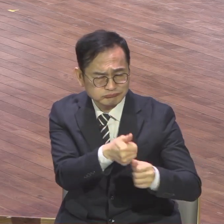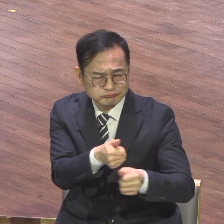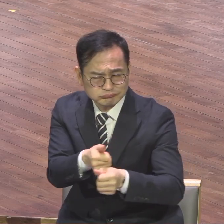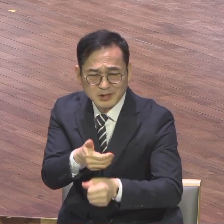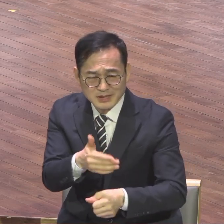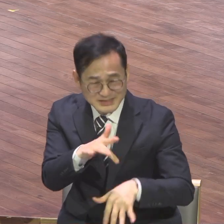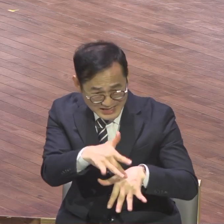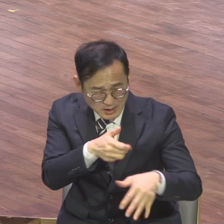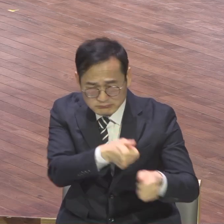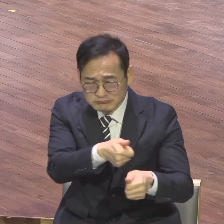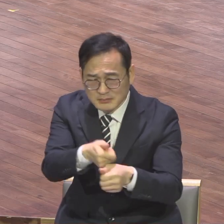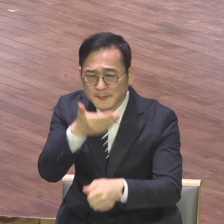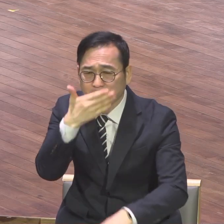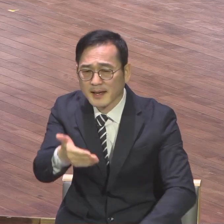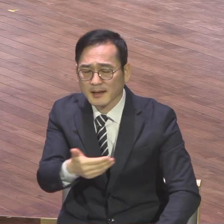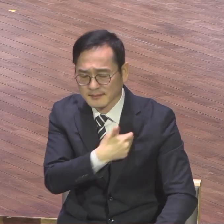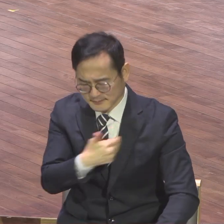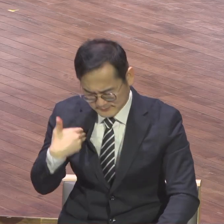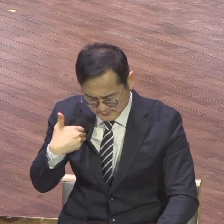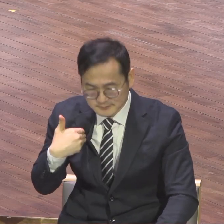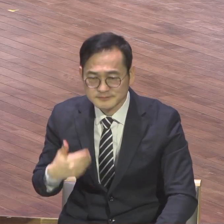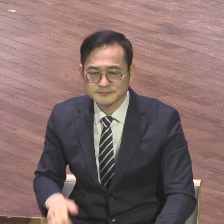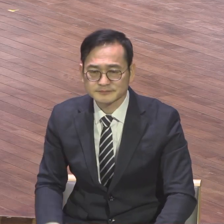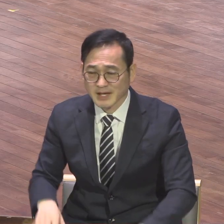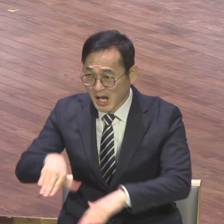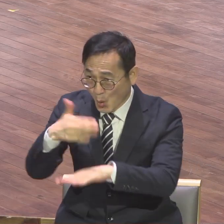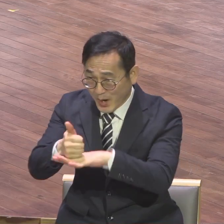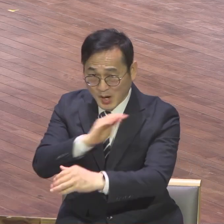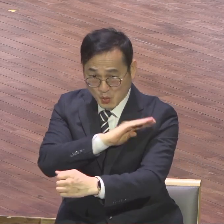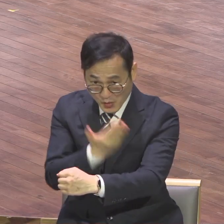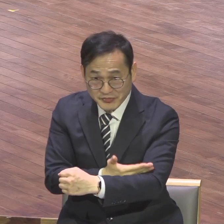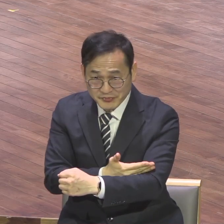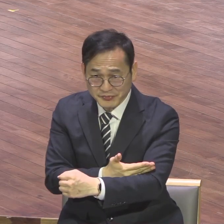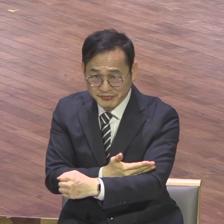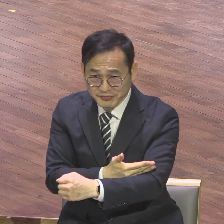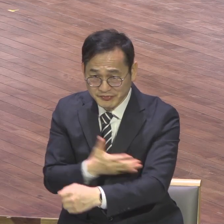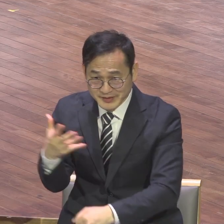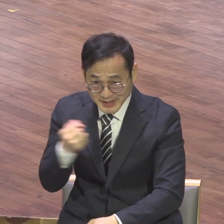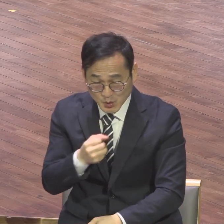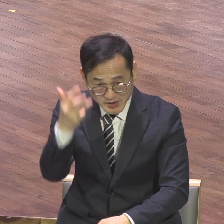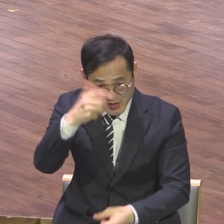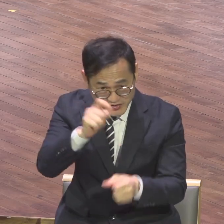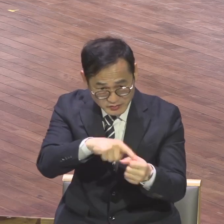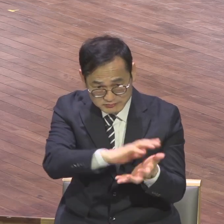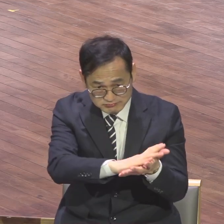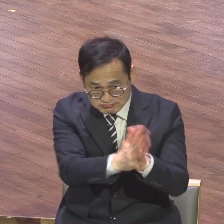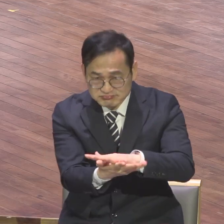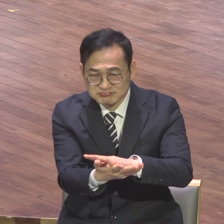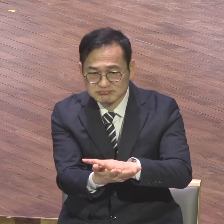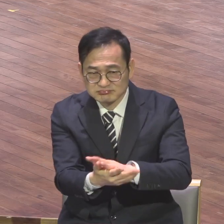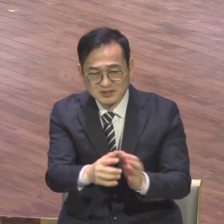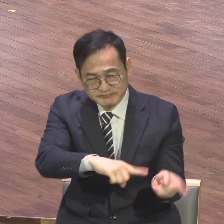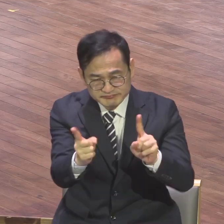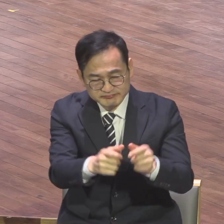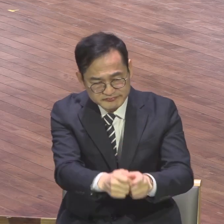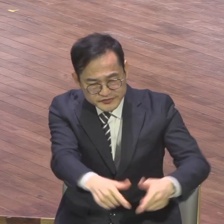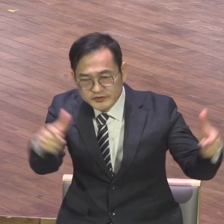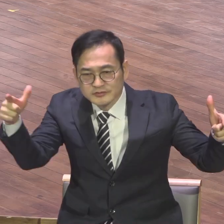일어나고. 아멘. 내게서 왕권으로 영적 지각분도 일으키고 붕이